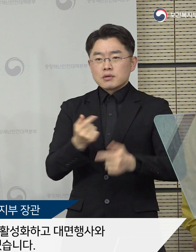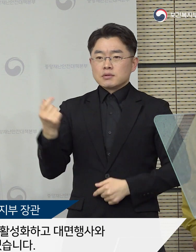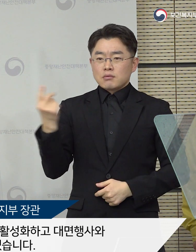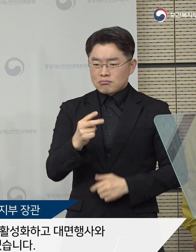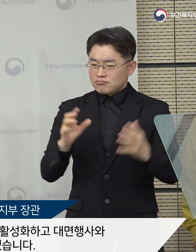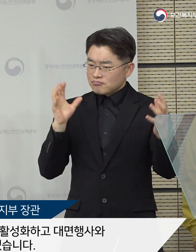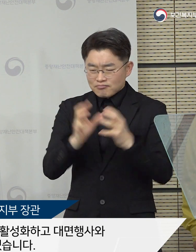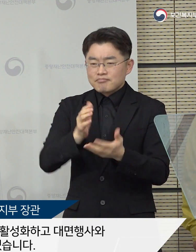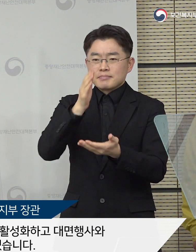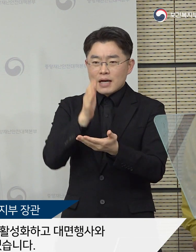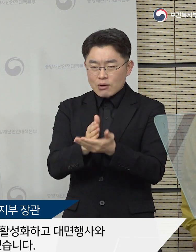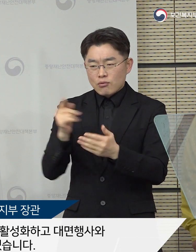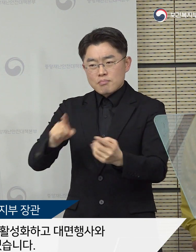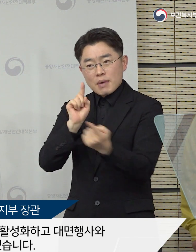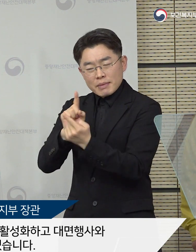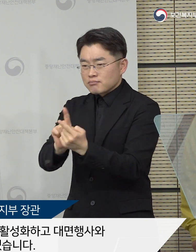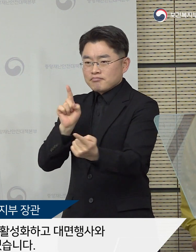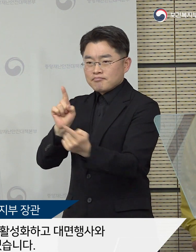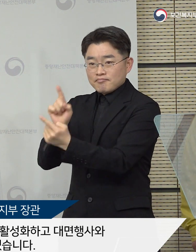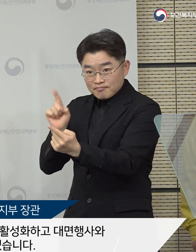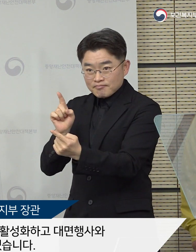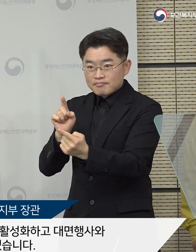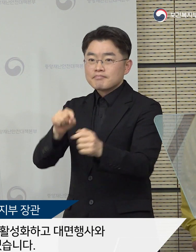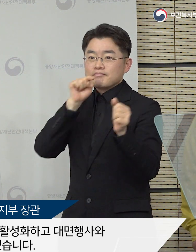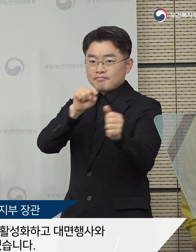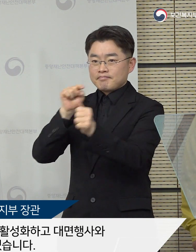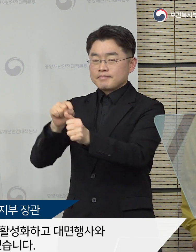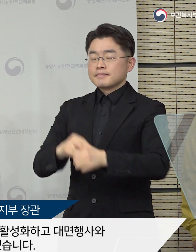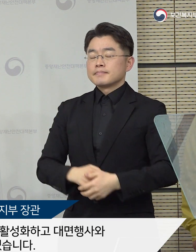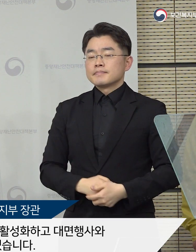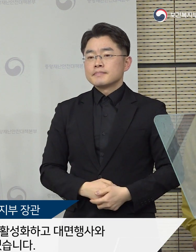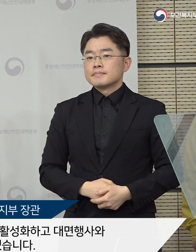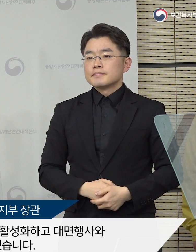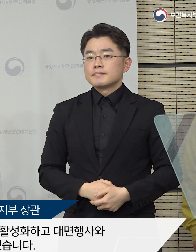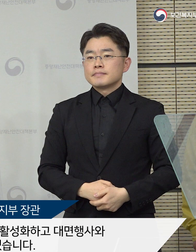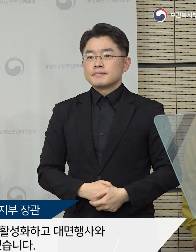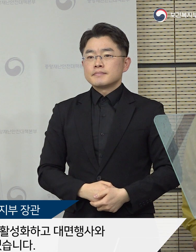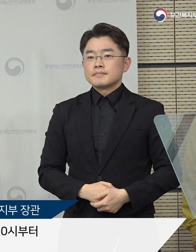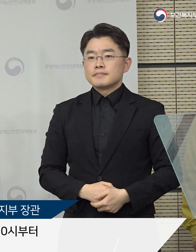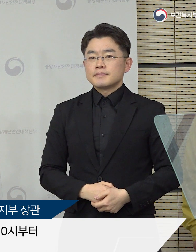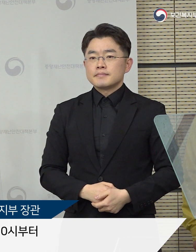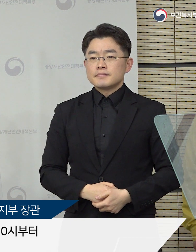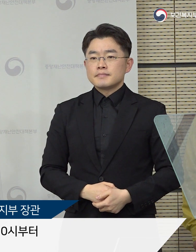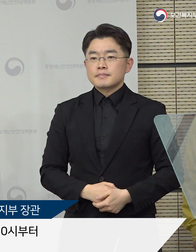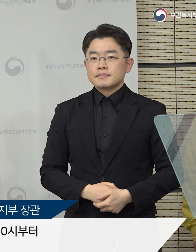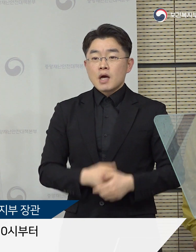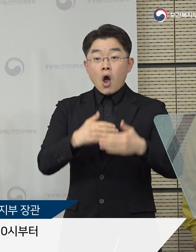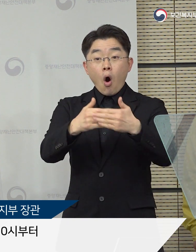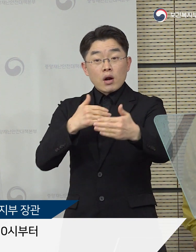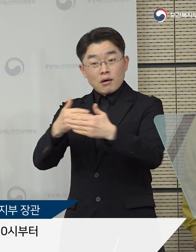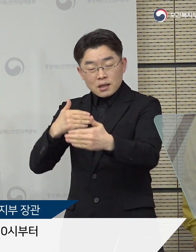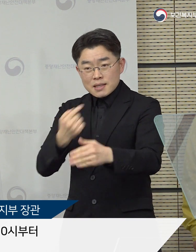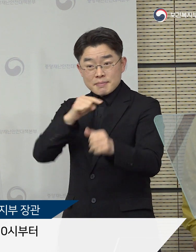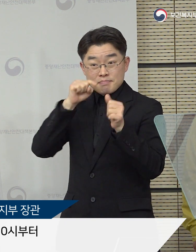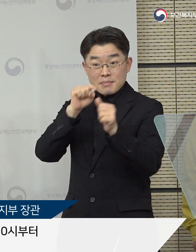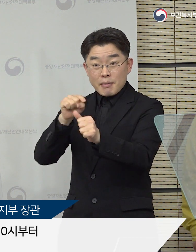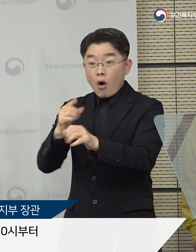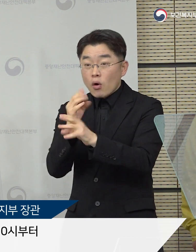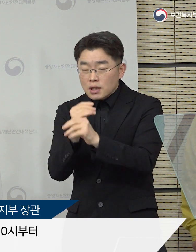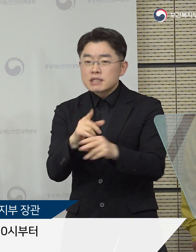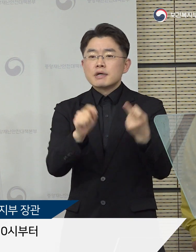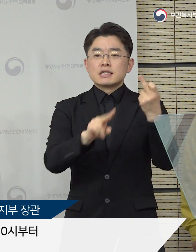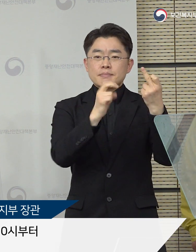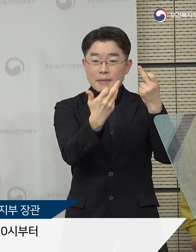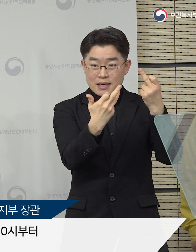모임 자제를 통해 근무진의 밀집도를 완화하겠습니다. 이번 거리두기 강화 조치는 12월